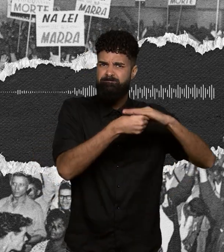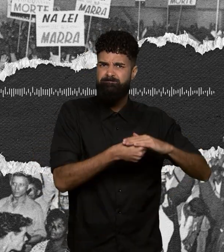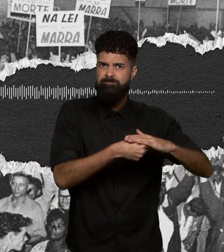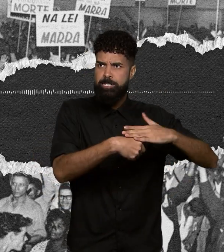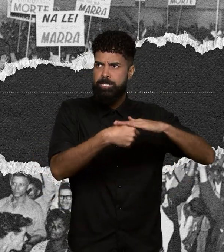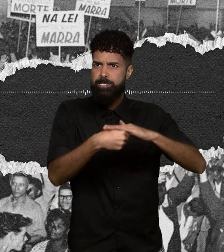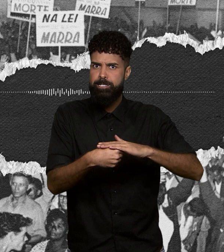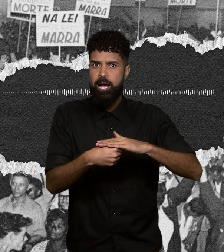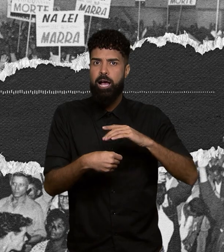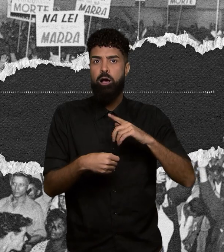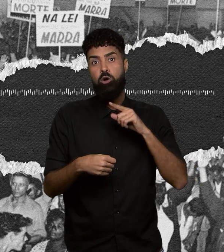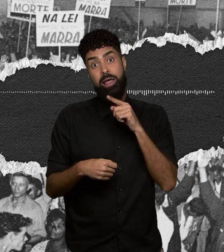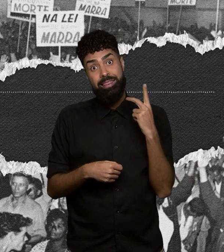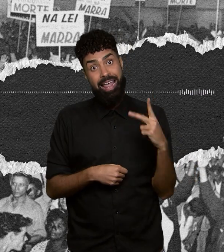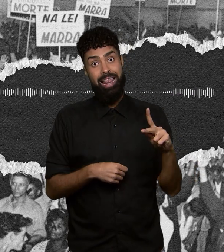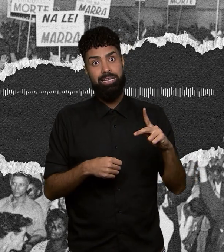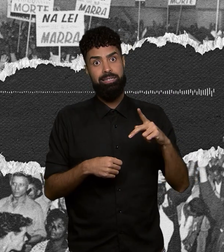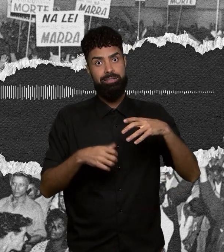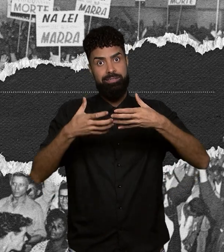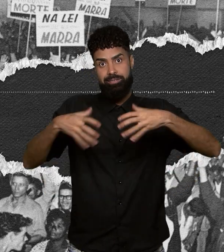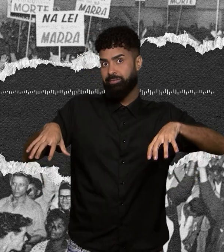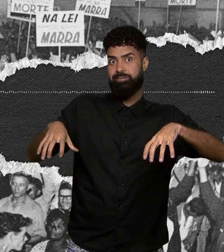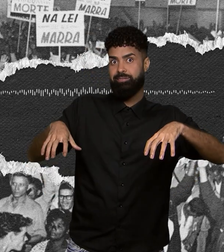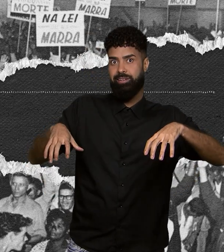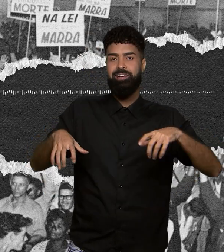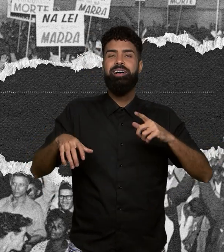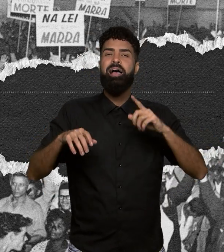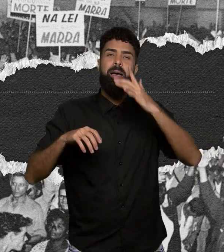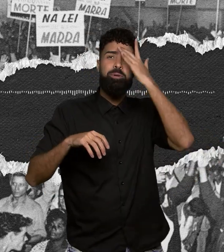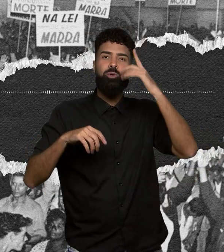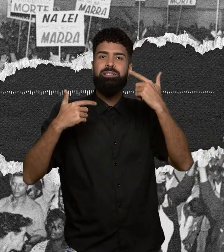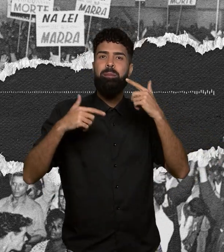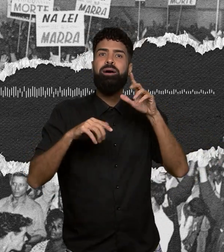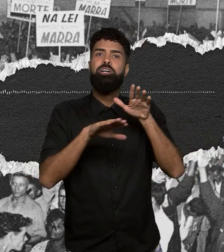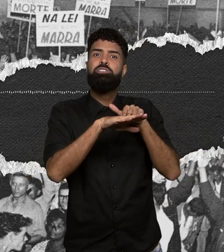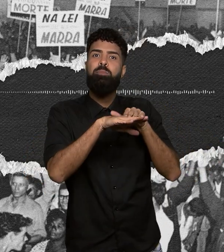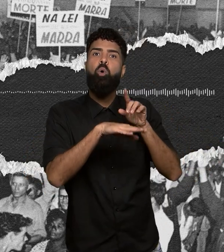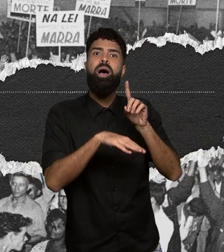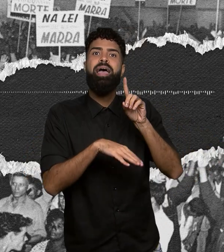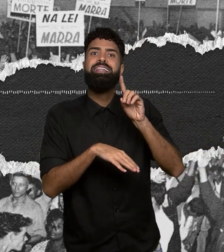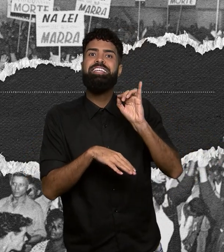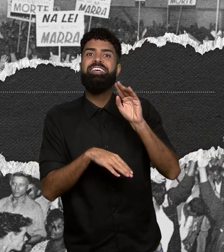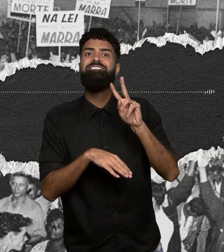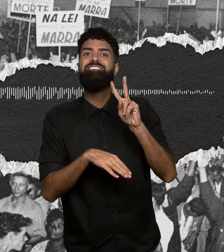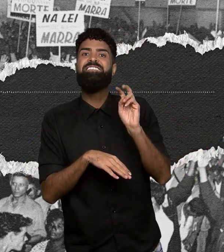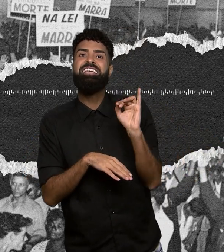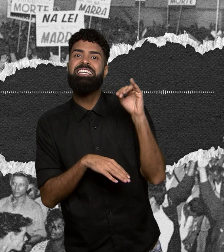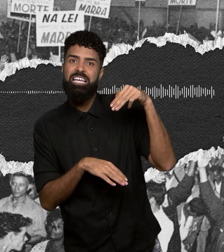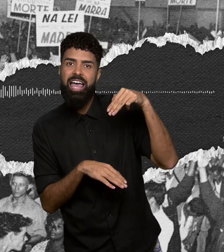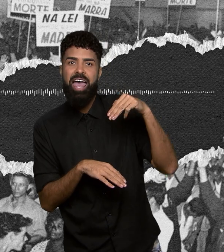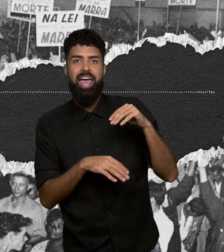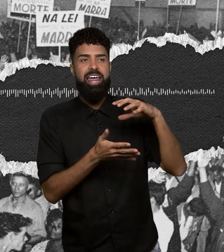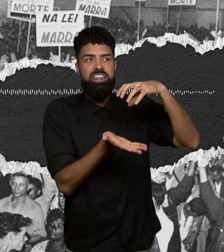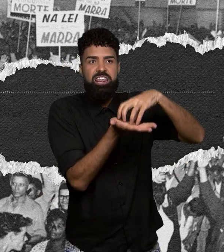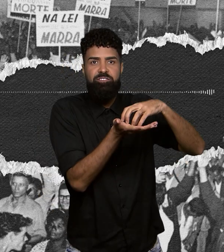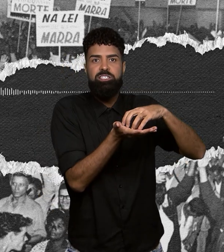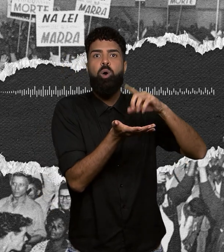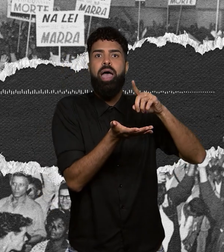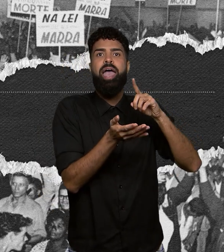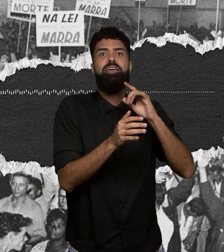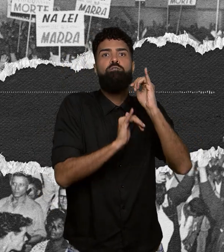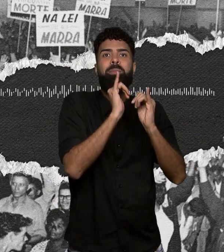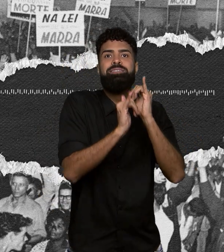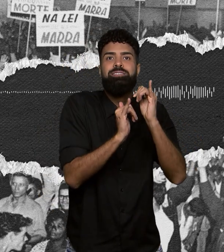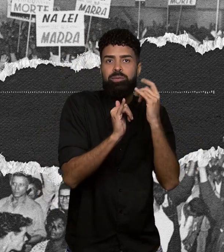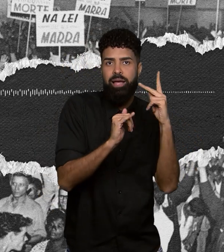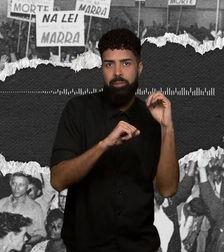sua que é o órgão que fica conhecido entre os trabalhadores divim uma divisão de informações da empresa a divim ela